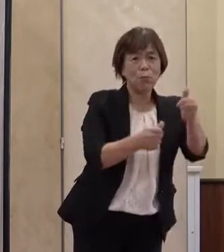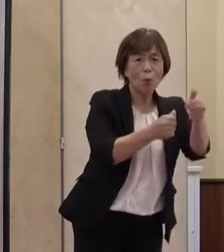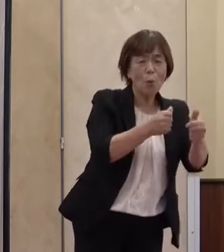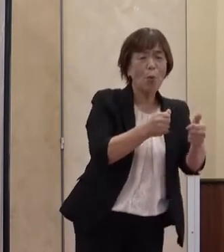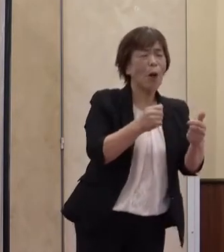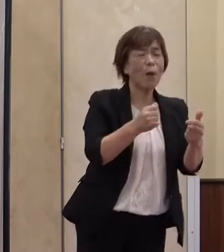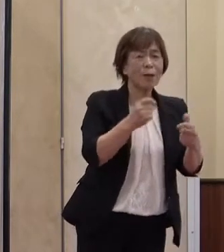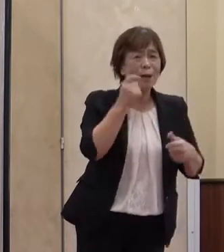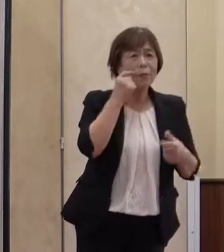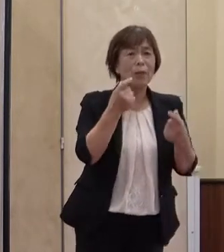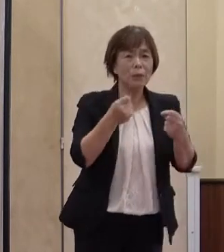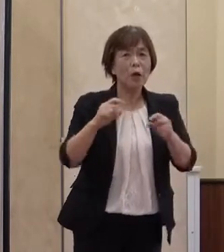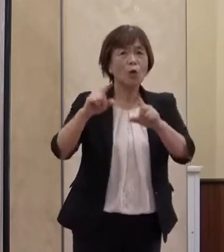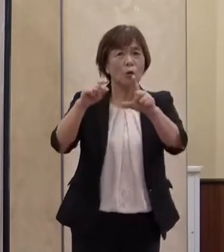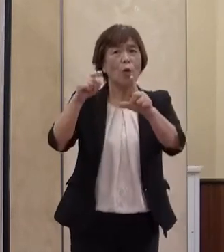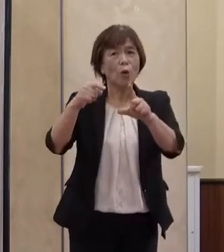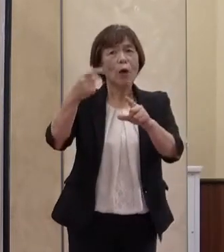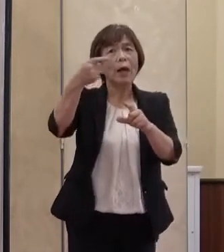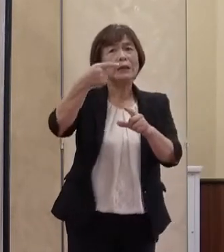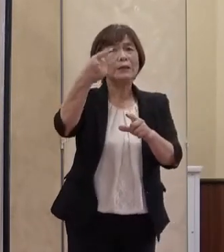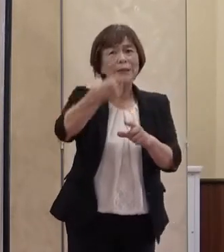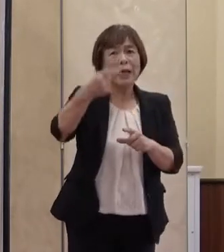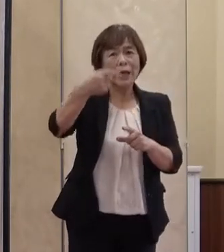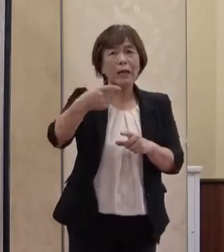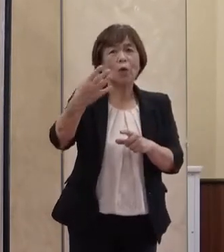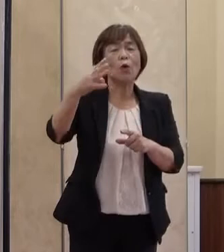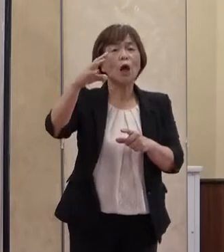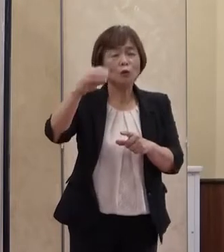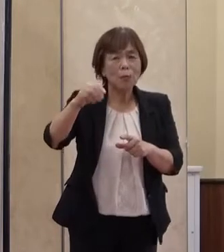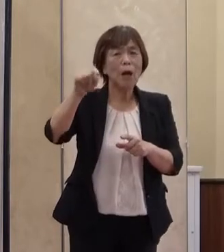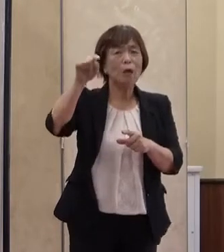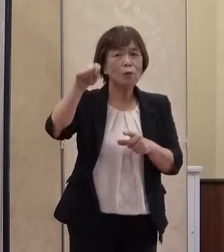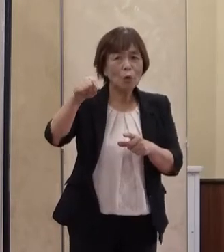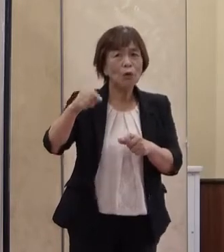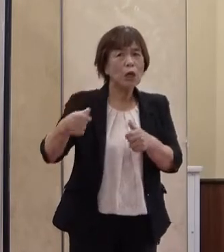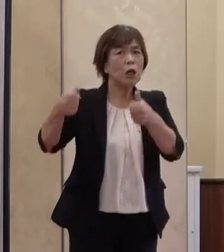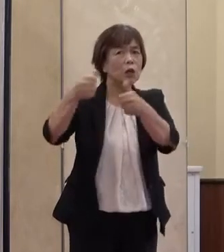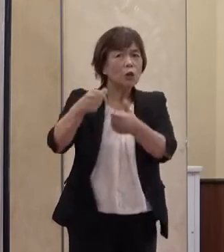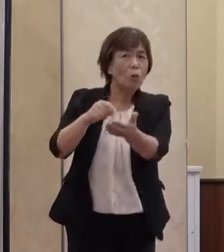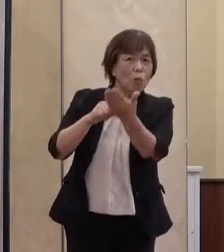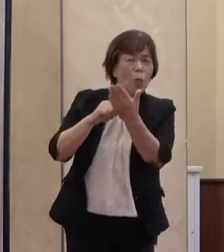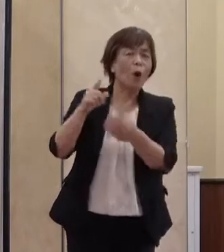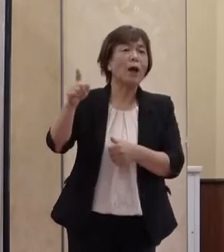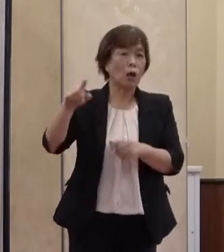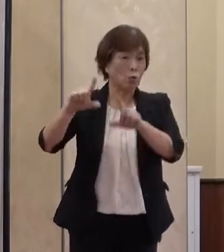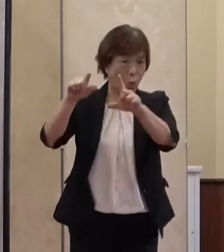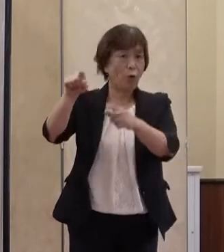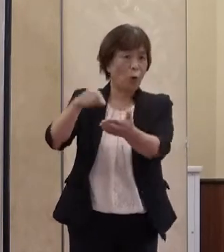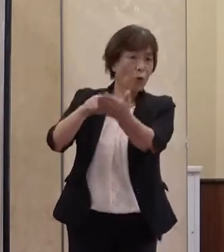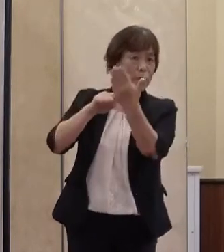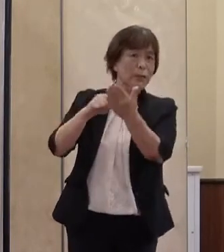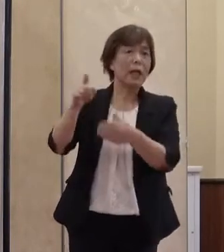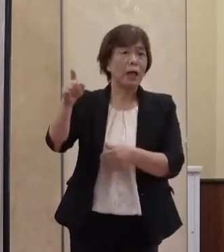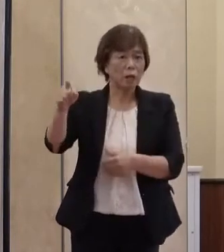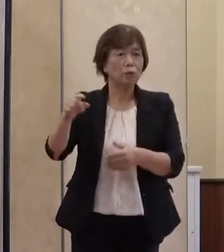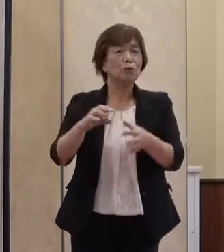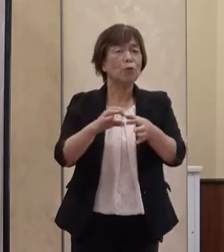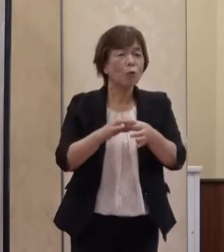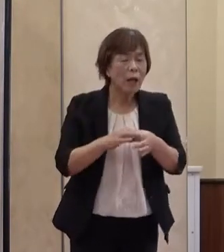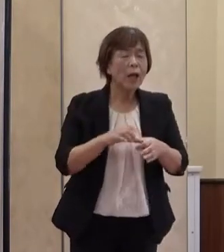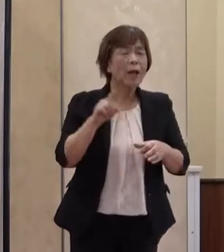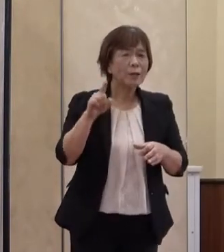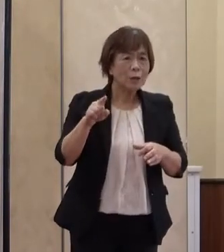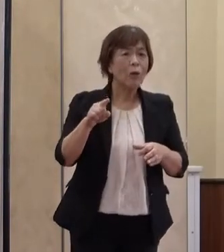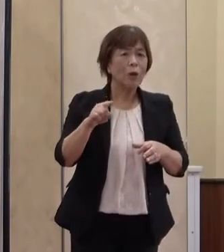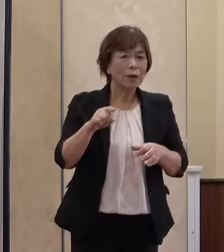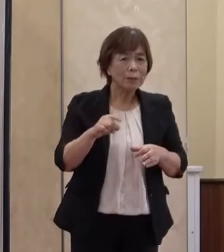東京は1400万都市でやっぱりそういったことは勝負かけてきてるのでね、もうそこはぜひ在